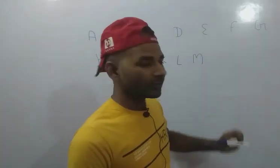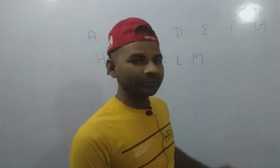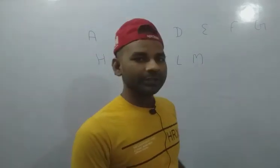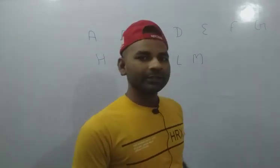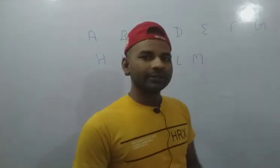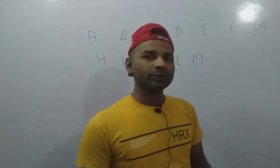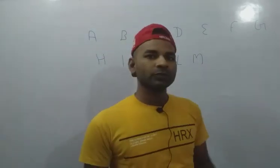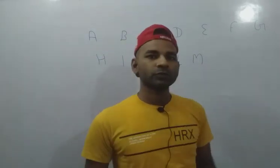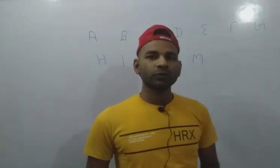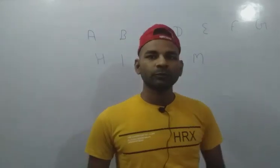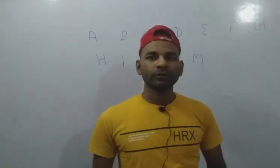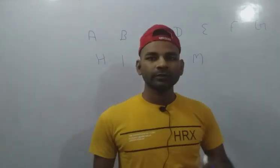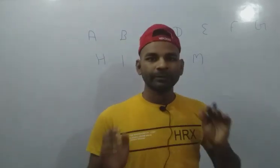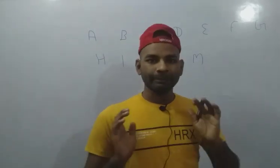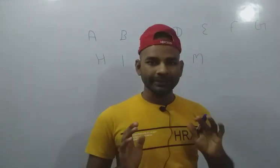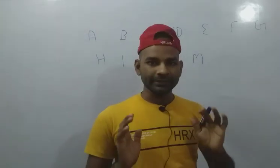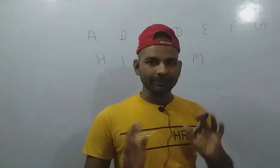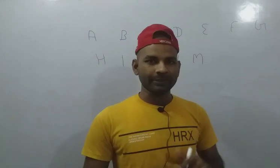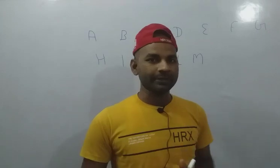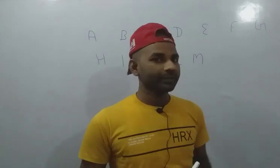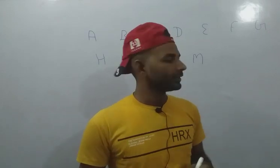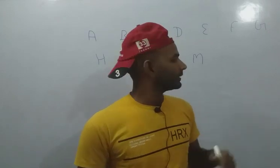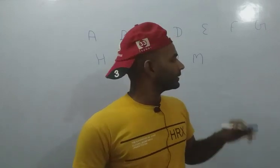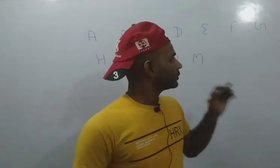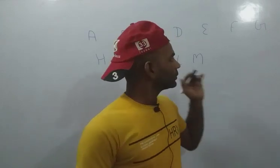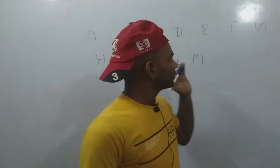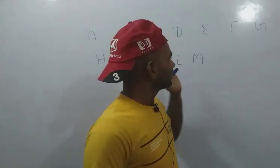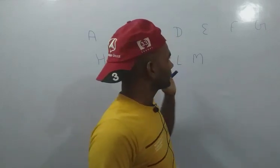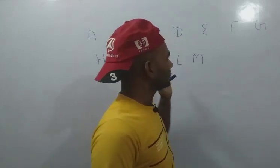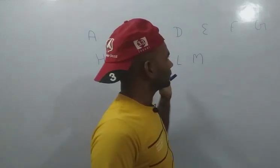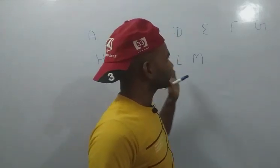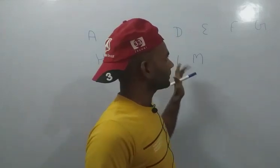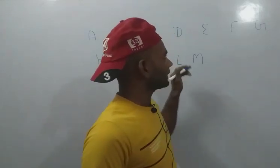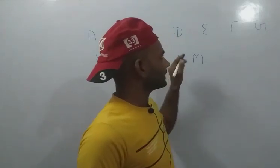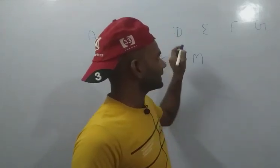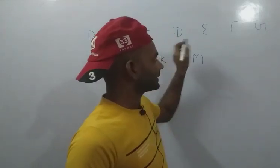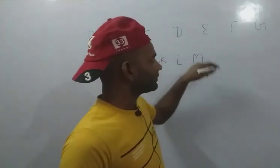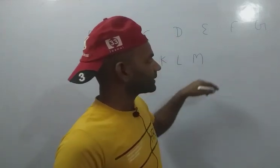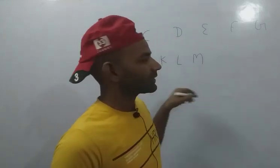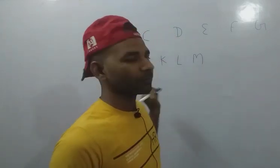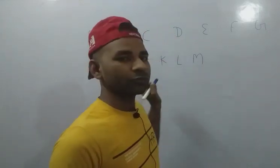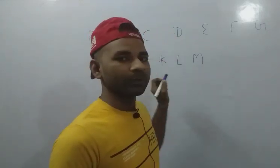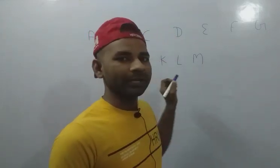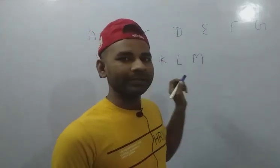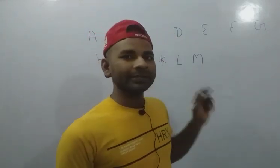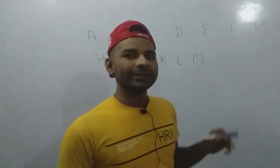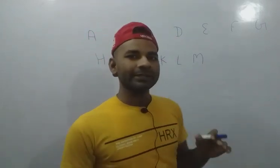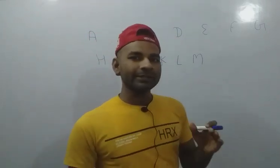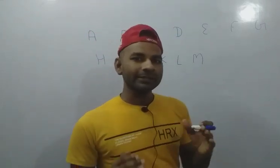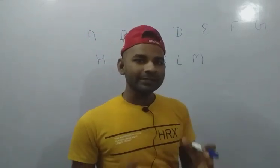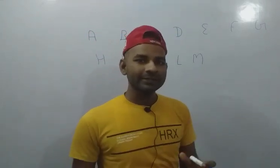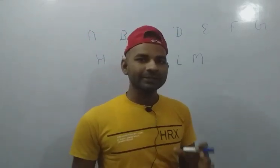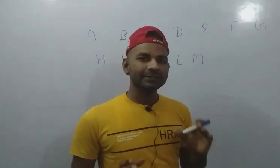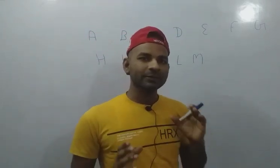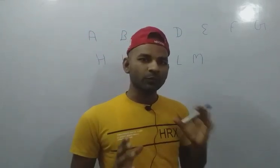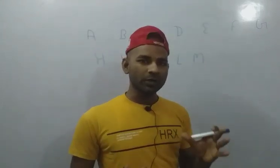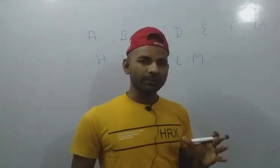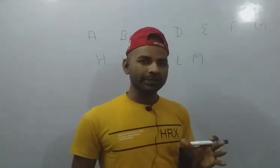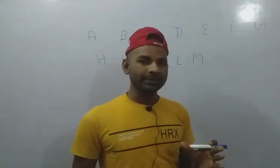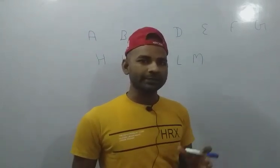होता है उसको हम लोग पढ़ते हैं पहले। उसके बाद इसी में से सब कुछ मिला के इंग्लिश के वर्ड बनाए जाते हैं,